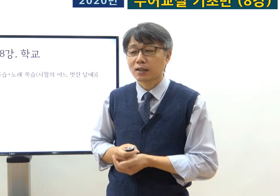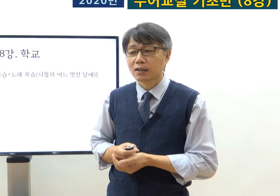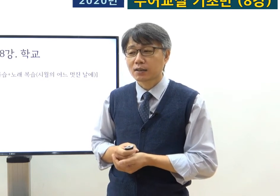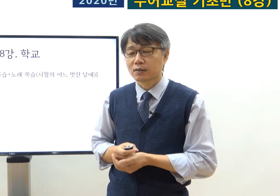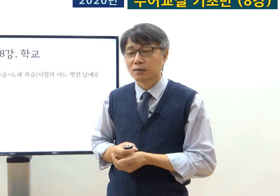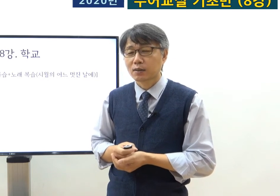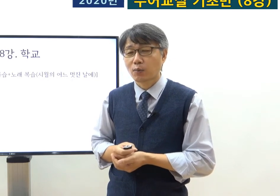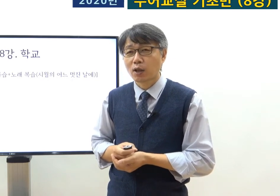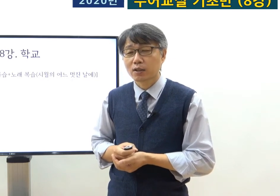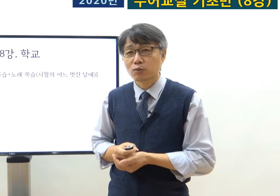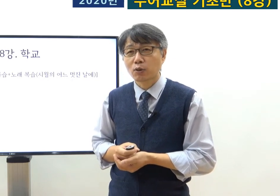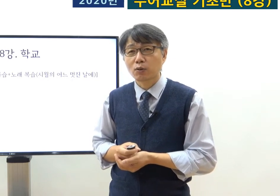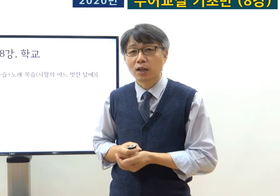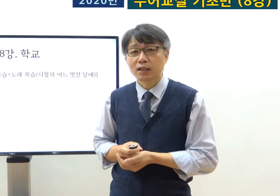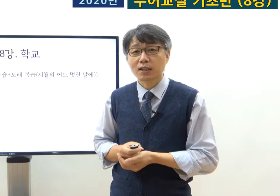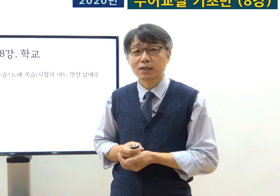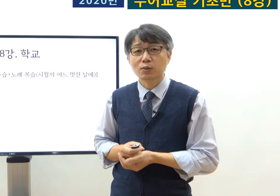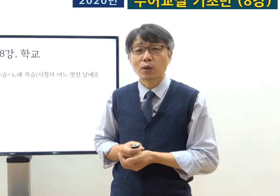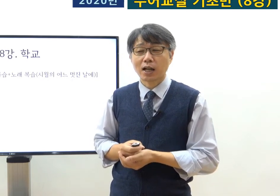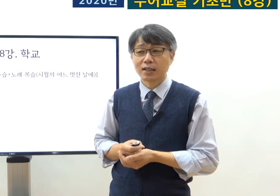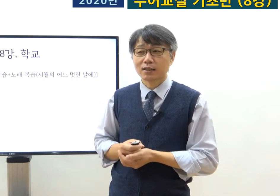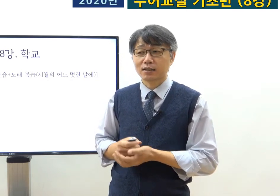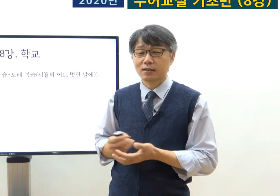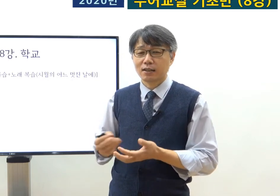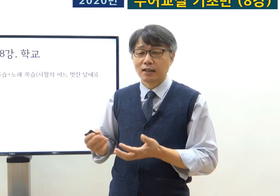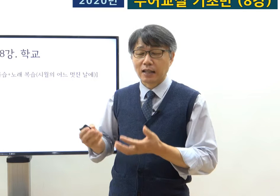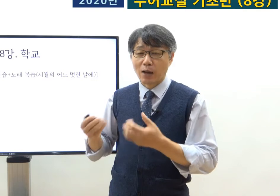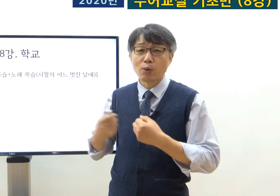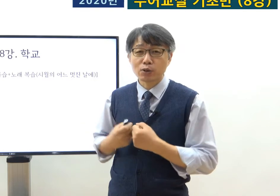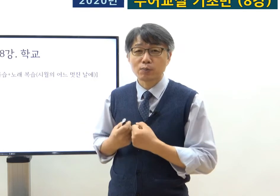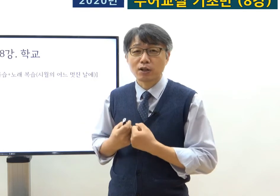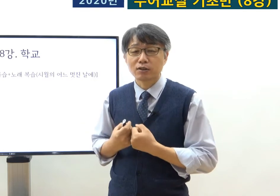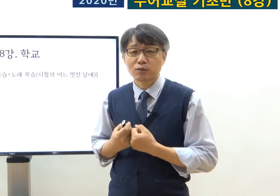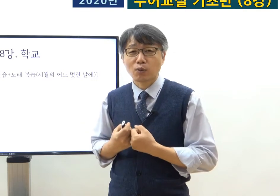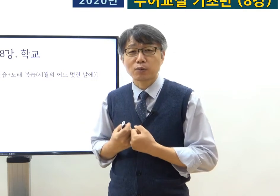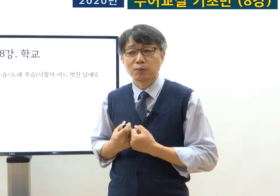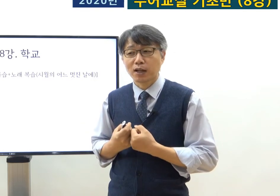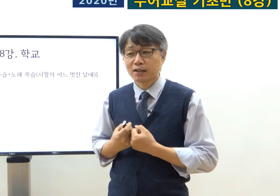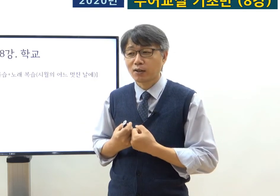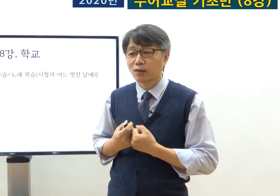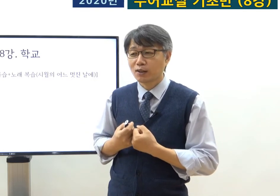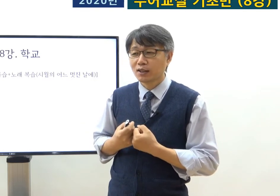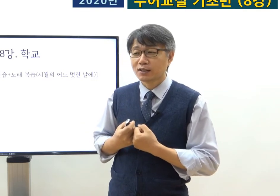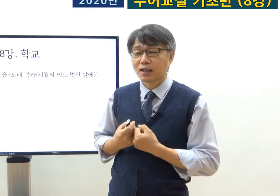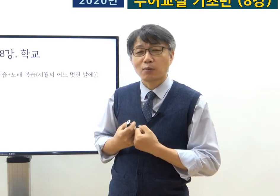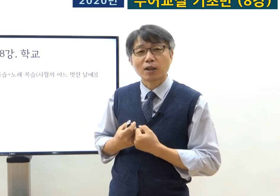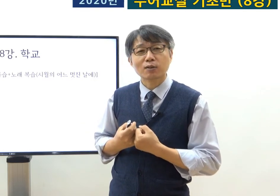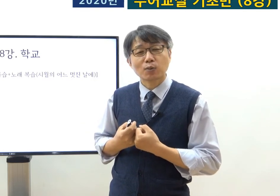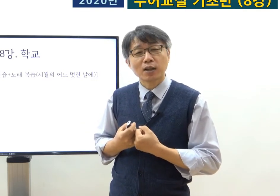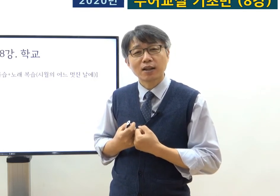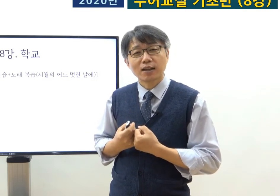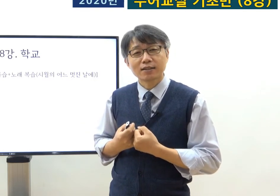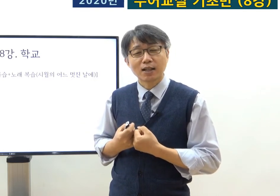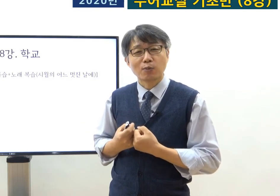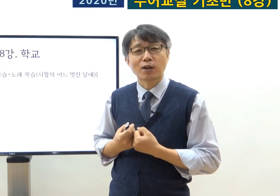그래서 원래 이제 수어 노래를 할 때는 노래 가사를 다 외우시면 조금 더 편한데요. 제가 워낙 노래를 잘